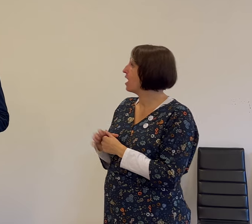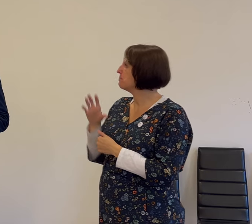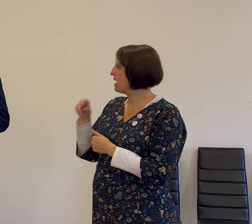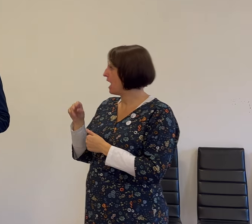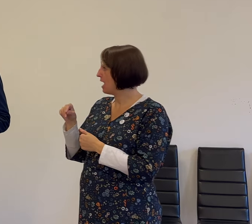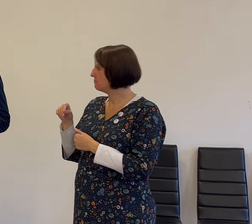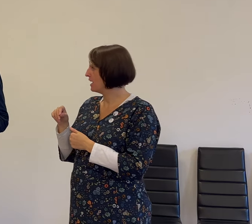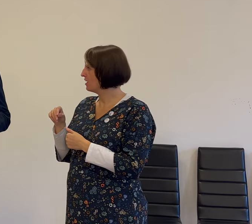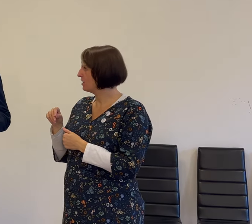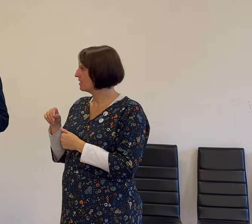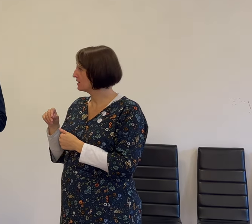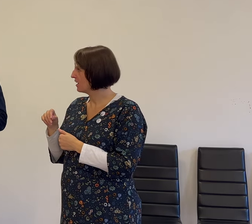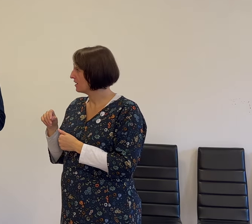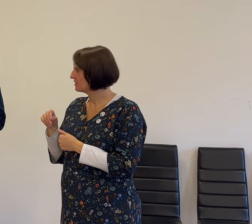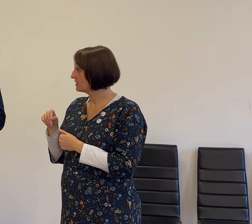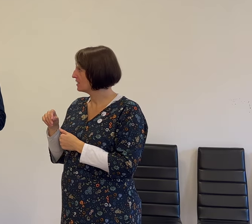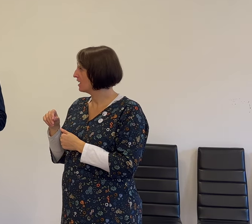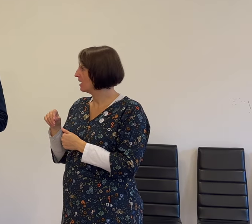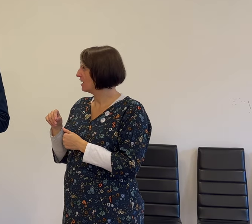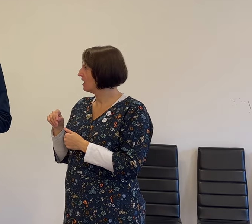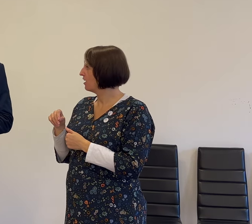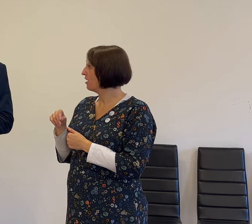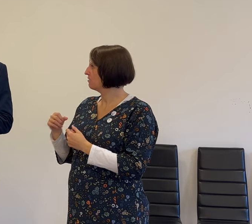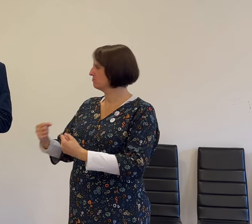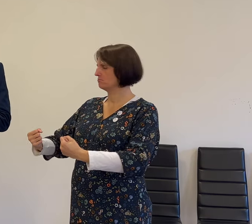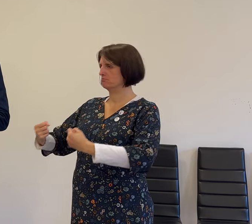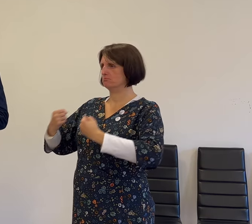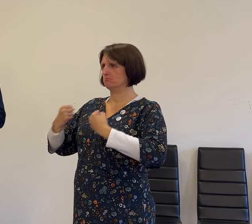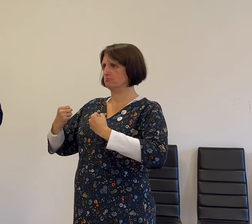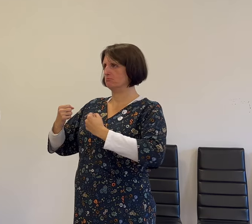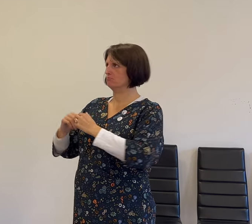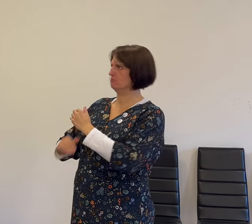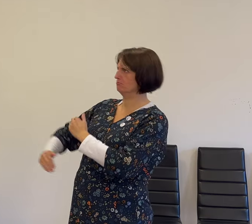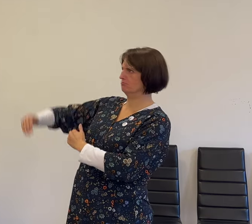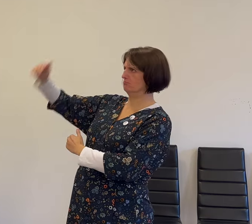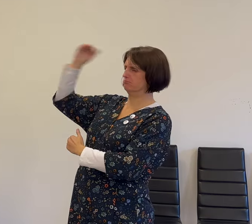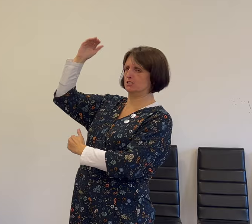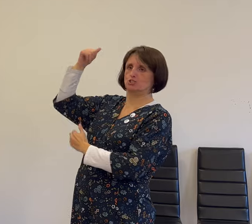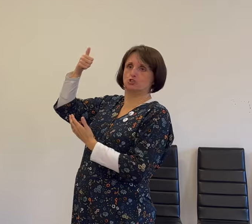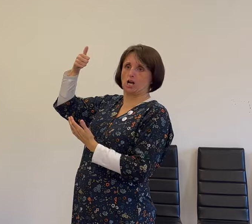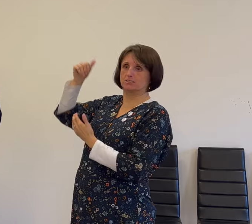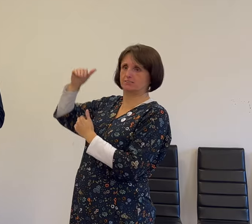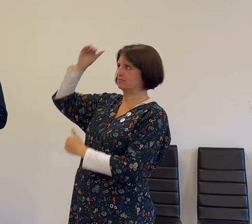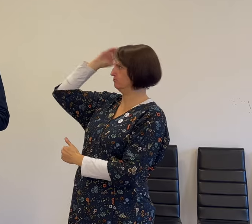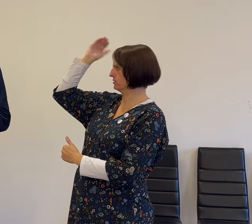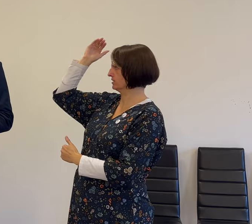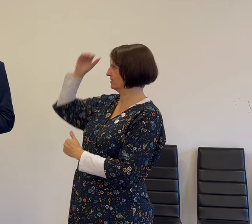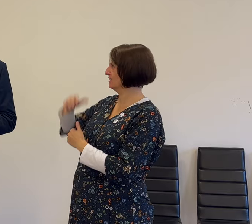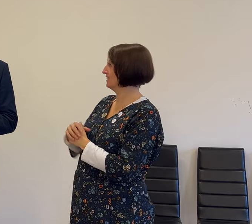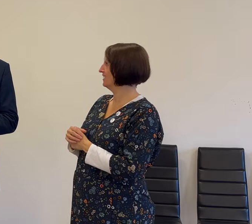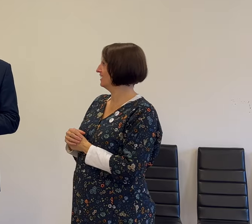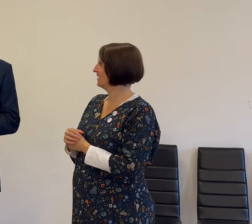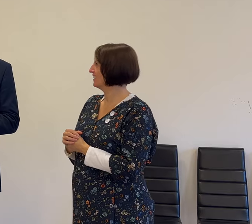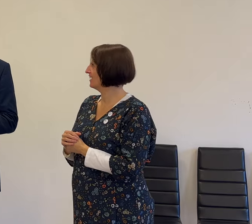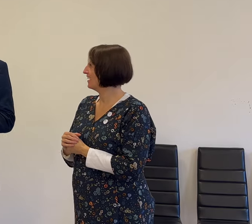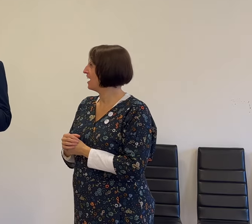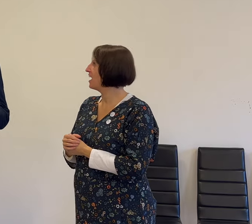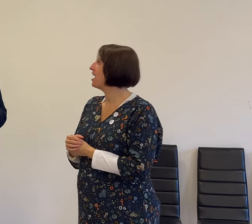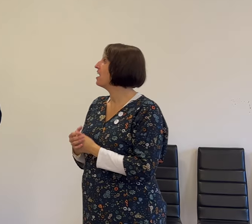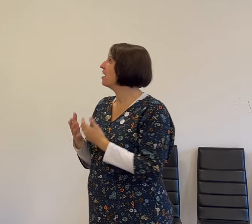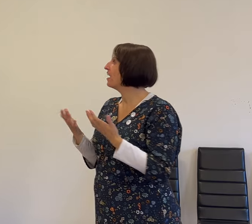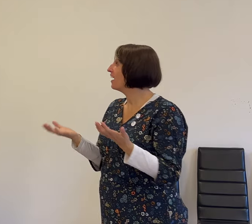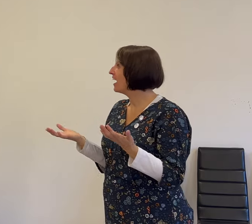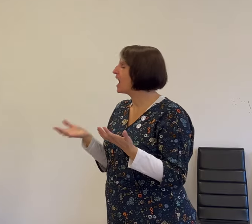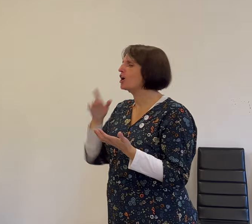napsáno, že to byl soubojový zápasník a vysoký 6 loket a 1 pít. Takže vy, co jste